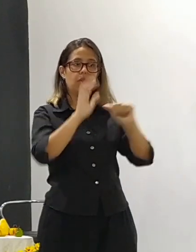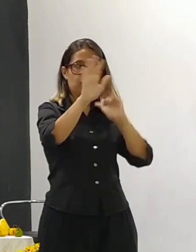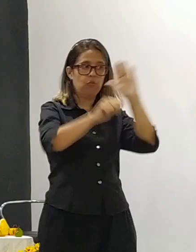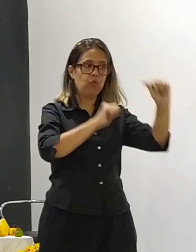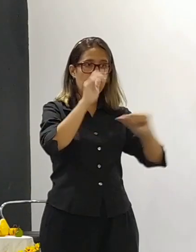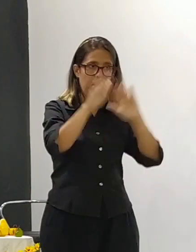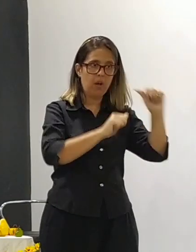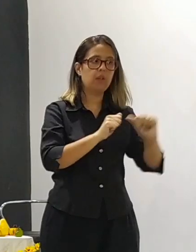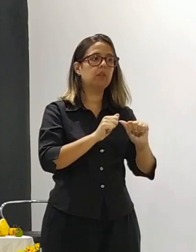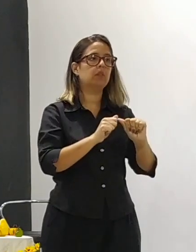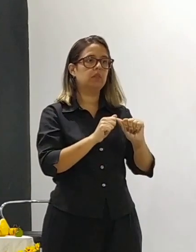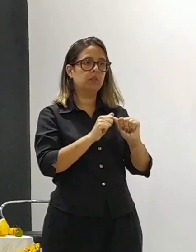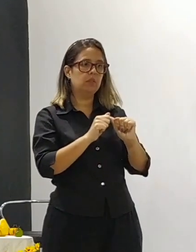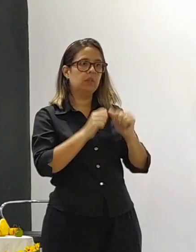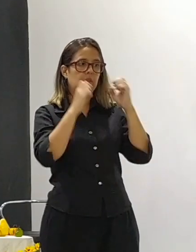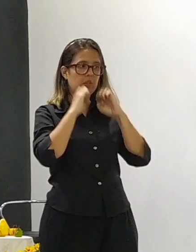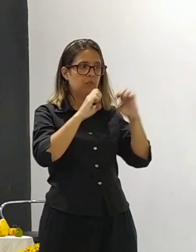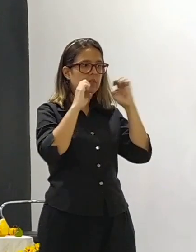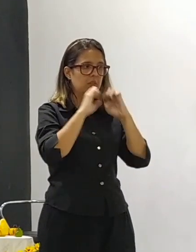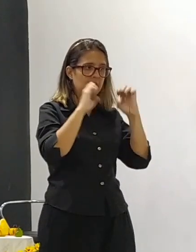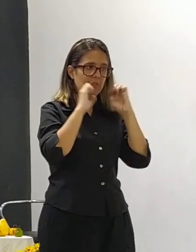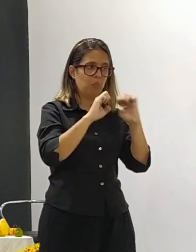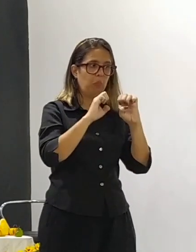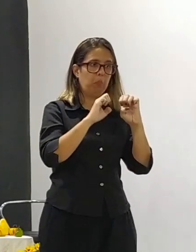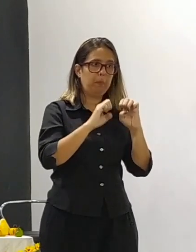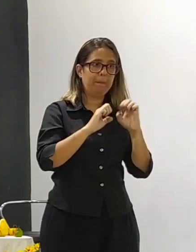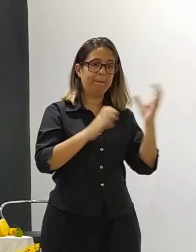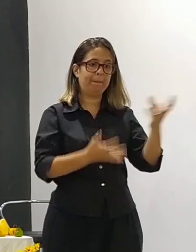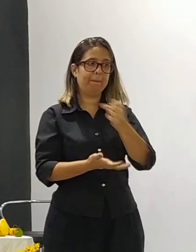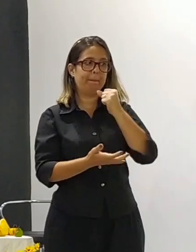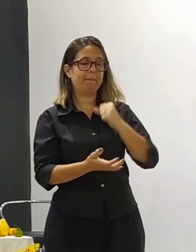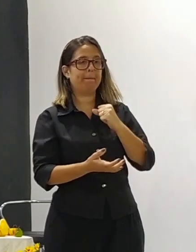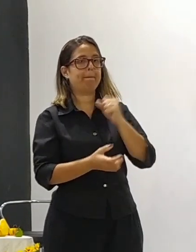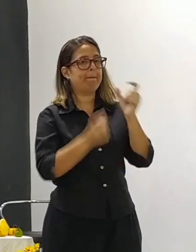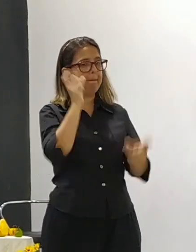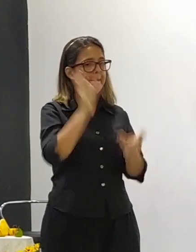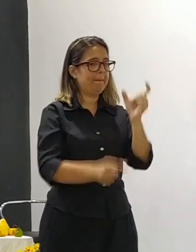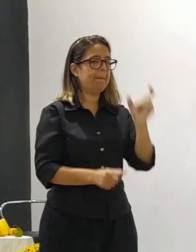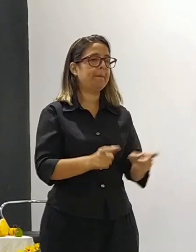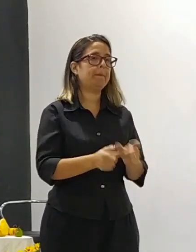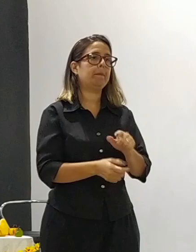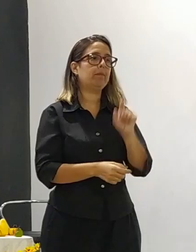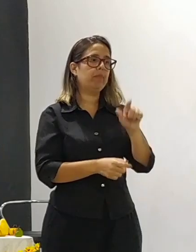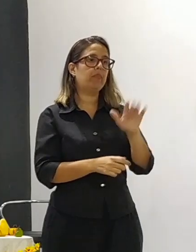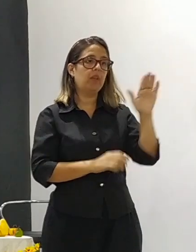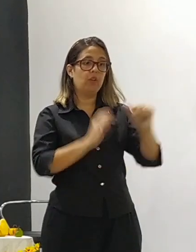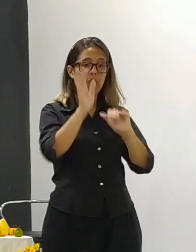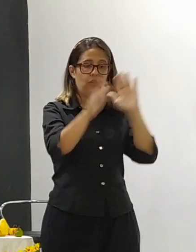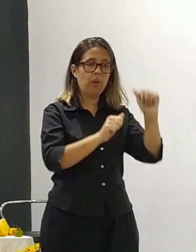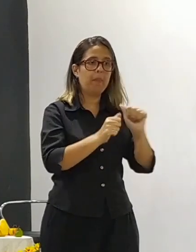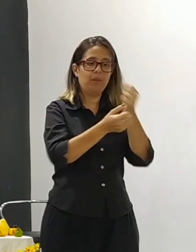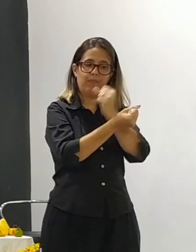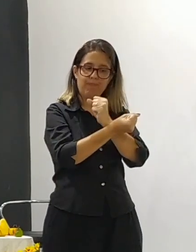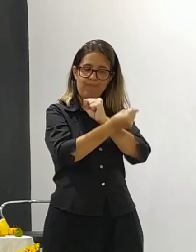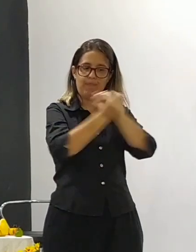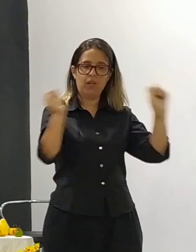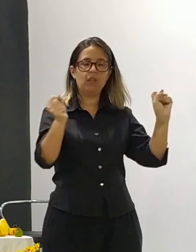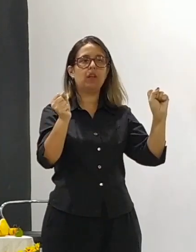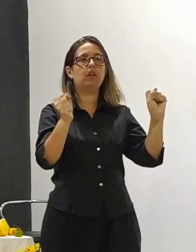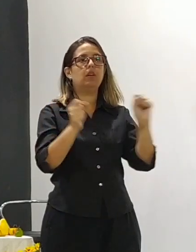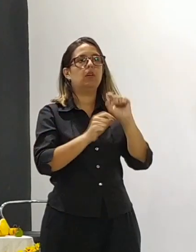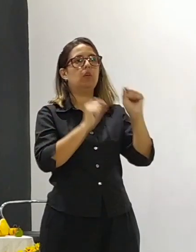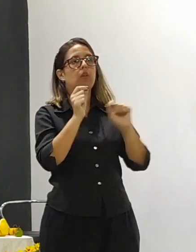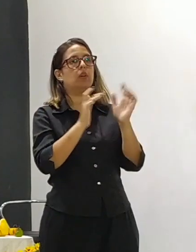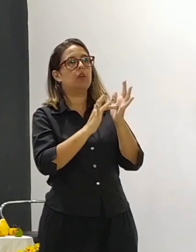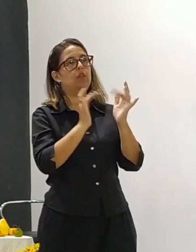a obra. Você está sendo chamado para ganhar almas. Você está sendo chamado para libertar os cativos. É aquilo que